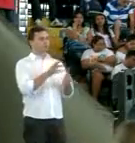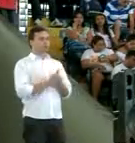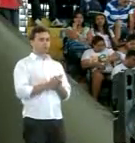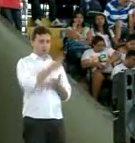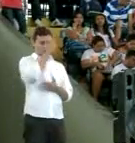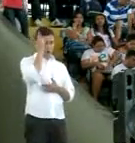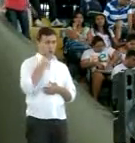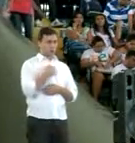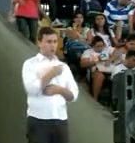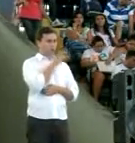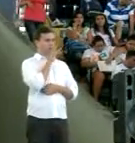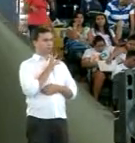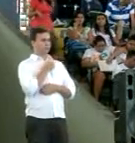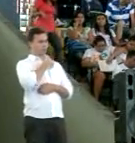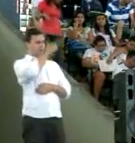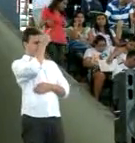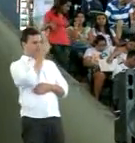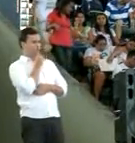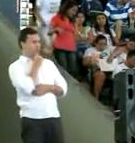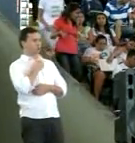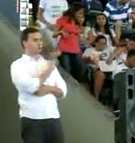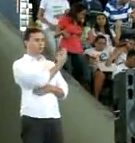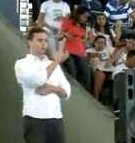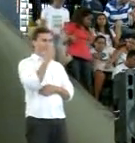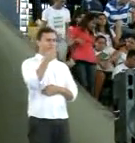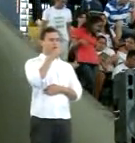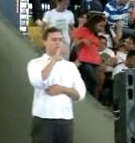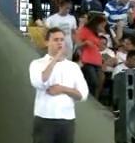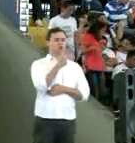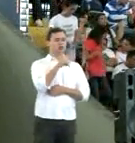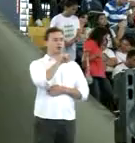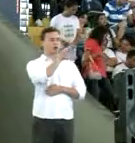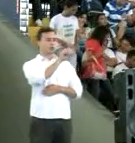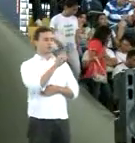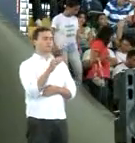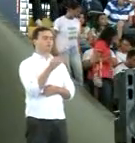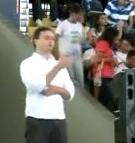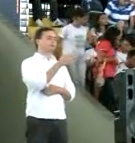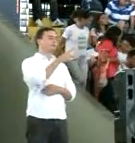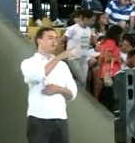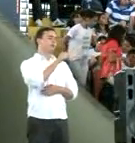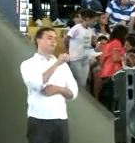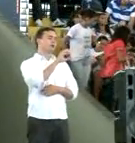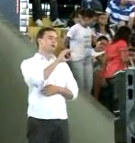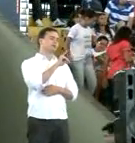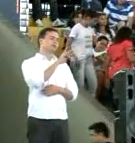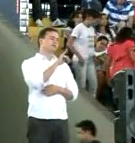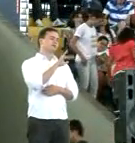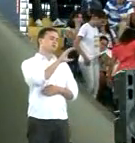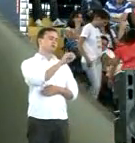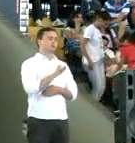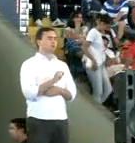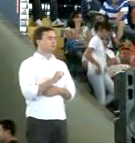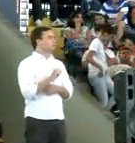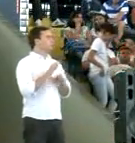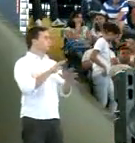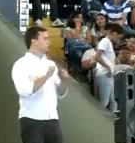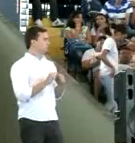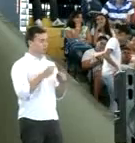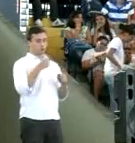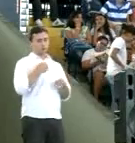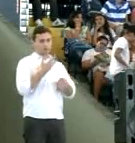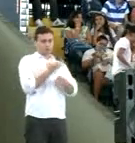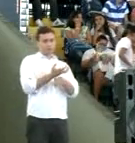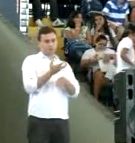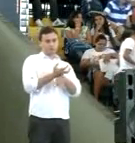conhece ainda, eu sou o professor Thiago Pacífico, um dos professores de vocês da equipe de matemática. Hoje, ainda pegando o